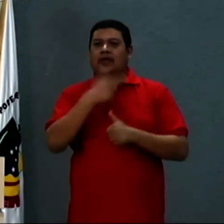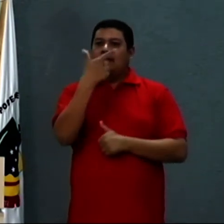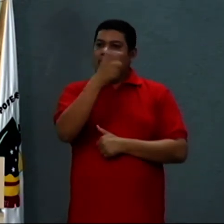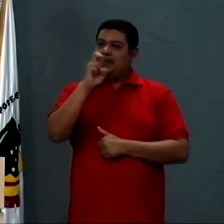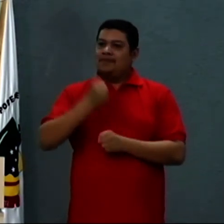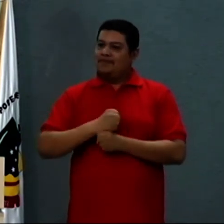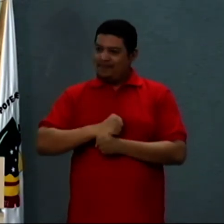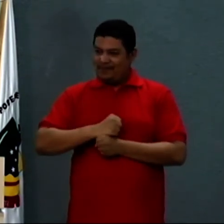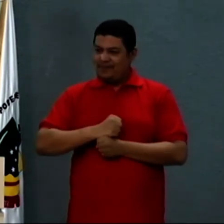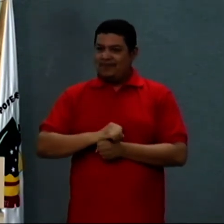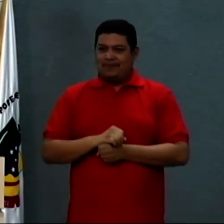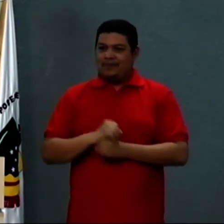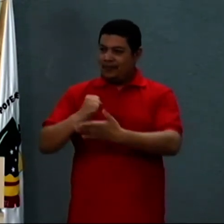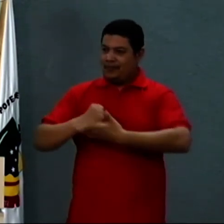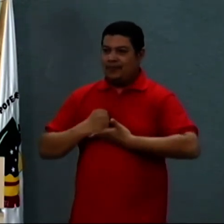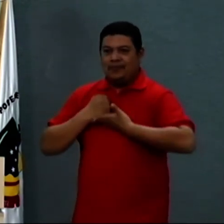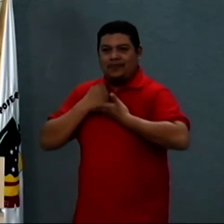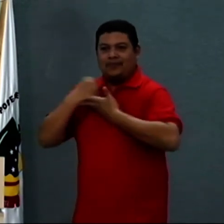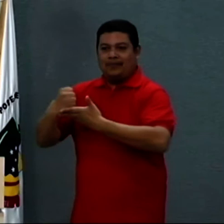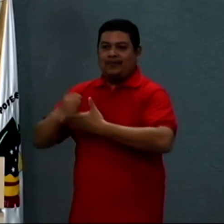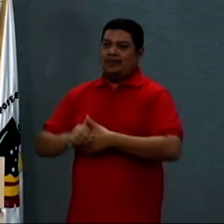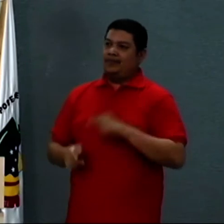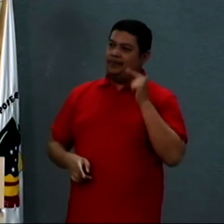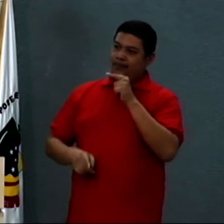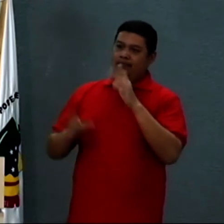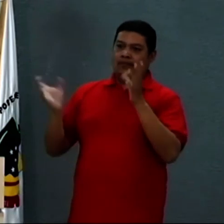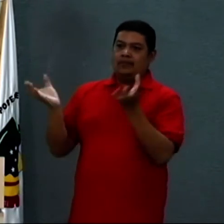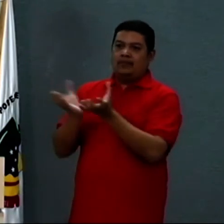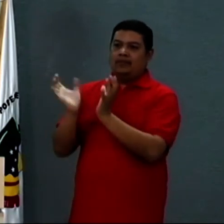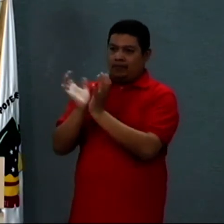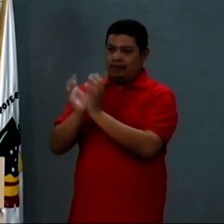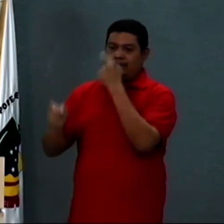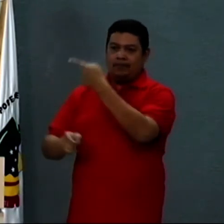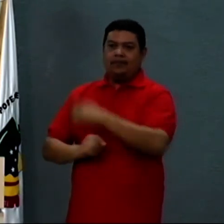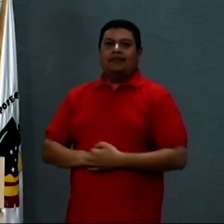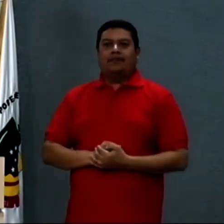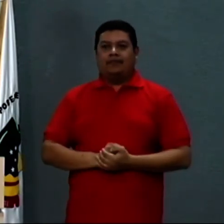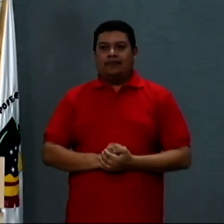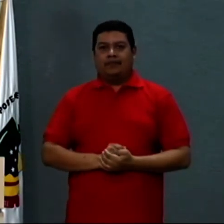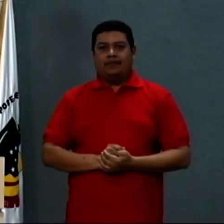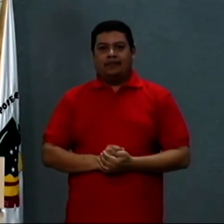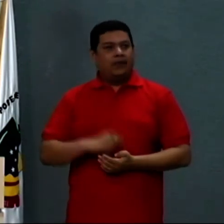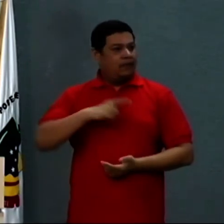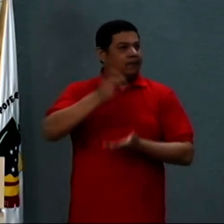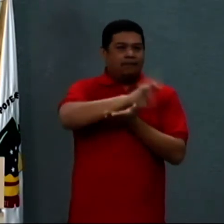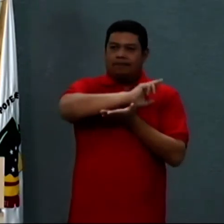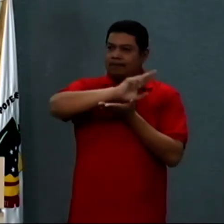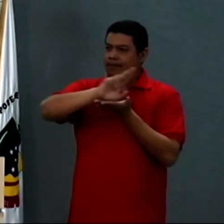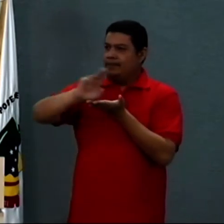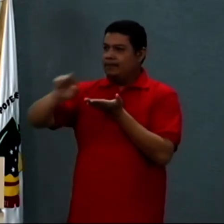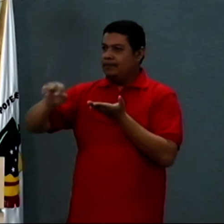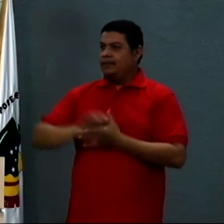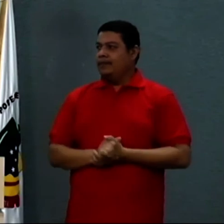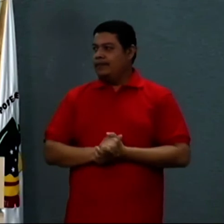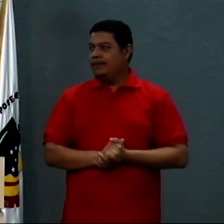atenção para o pessoal ali na Joaquim Rangel. Né? Vereador tem cobrado várias vezes, várias situações, até que enfim a